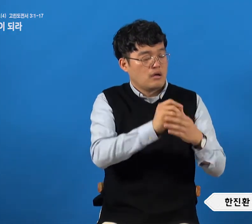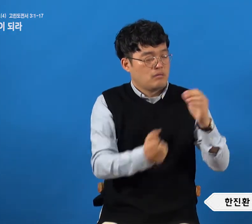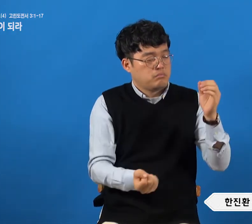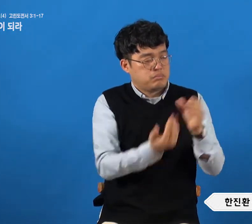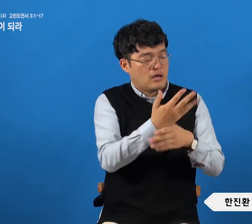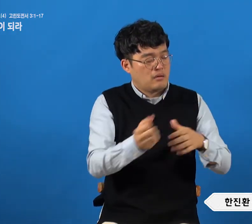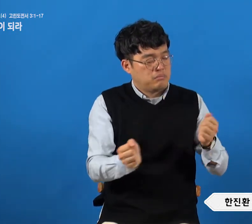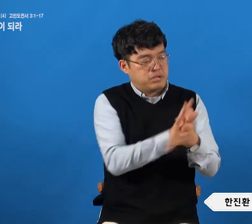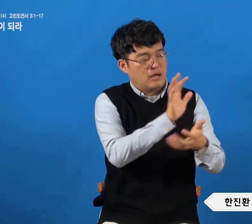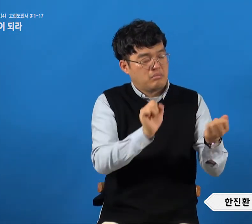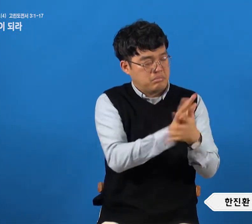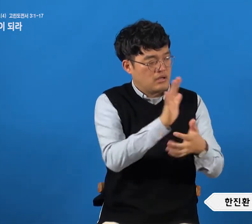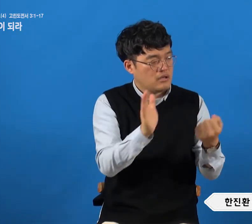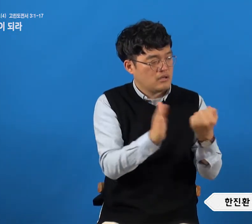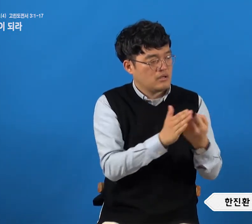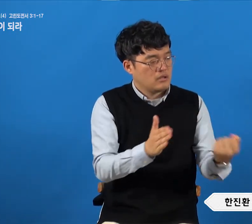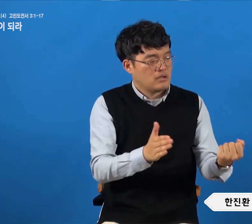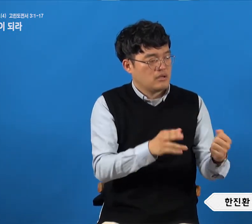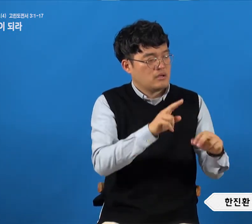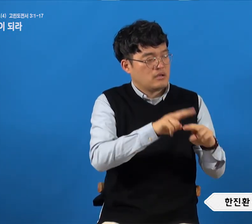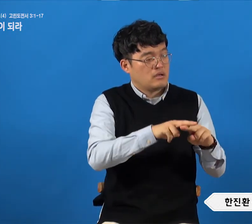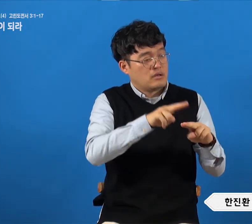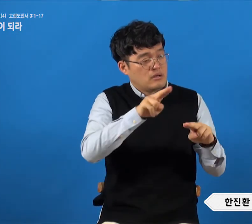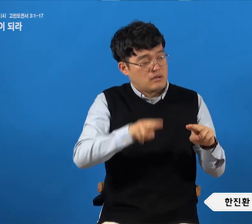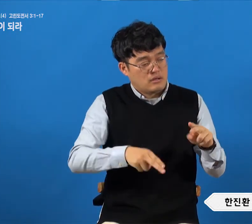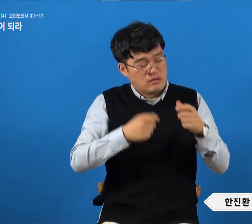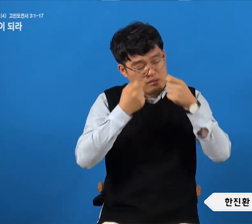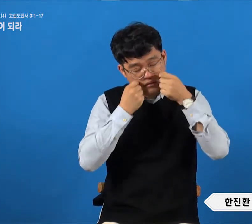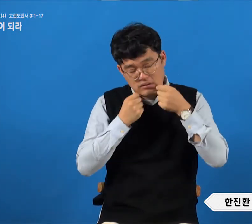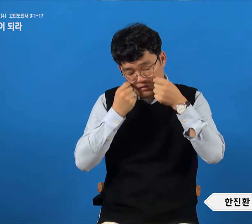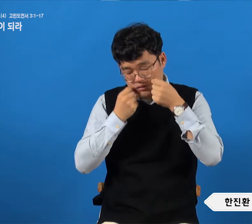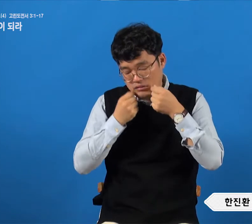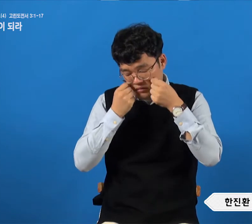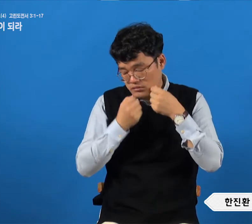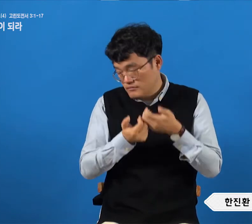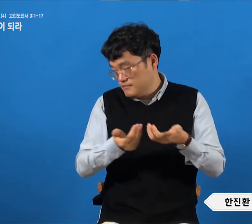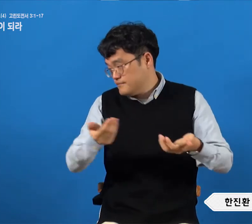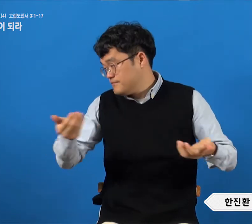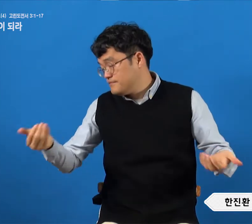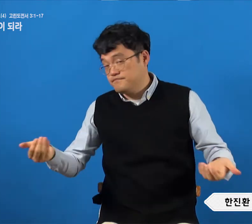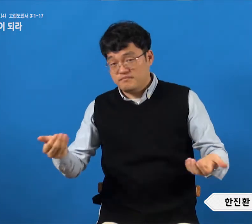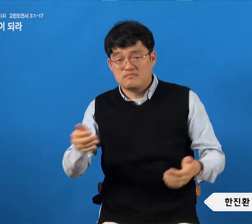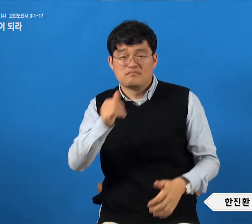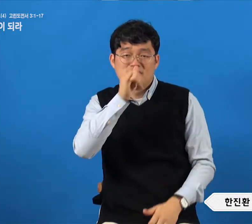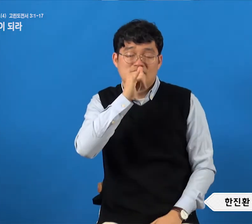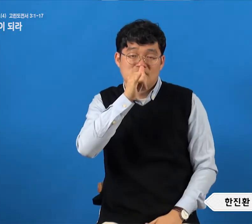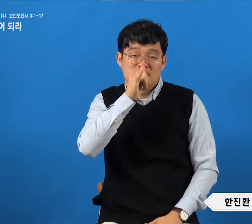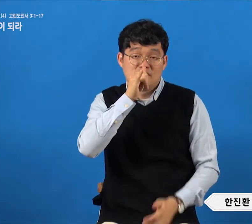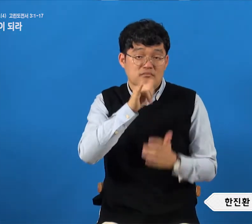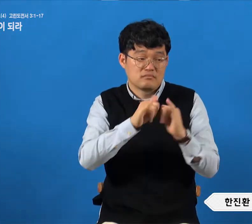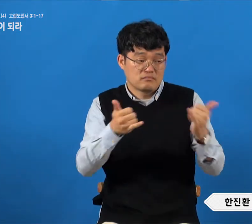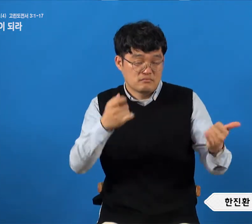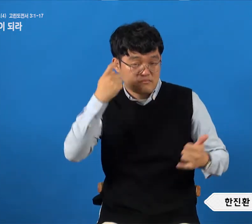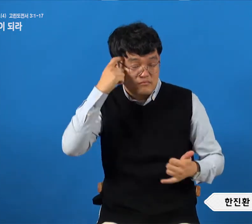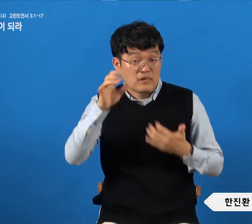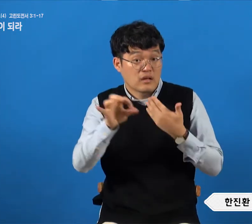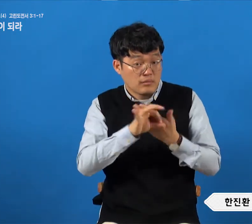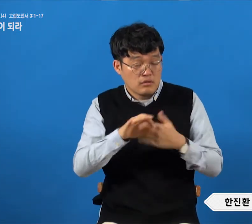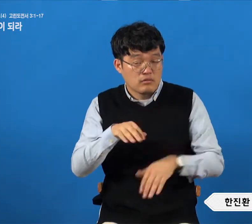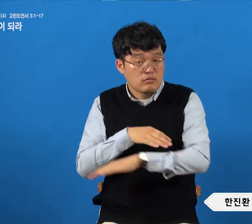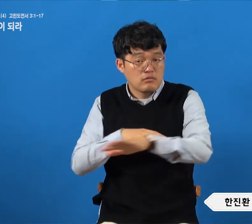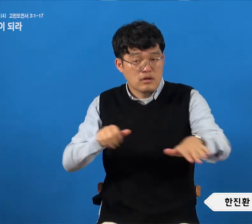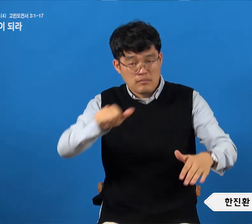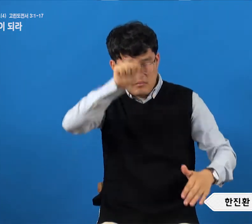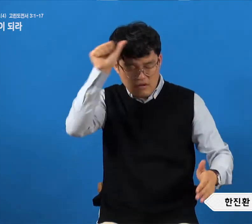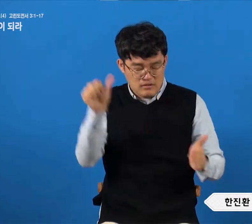치면서 피눈물을 흘리면서 떠나지 않습니까? 그런 사람들 생각하면 평생을